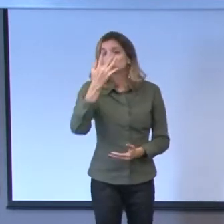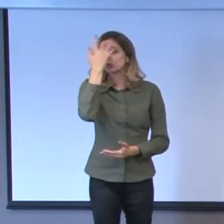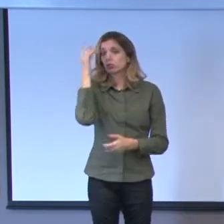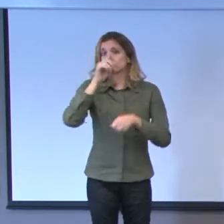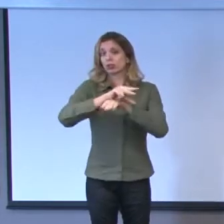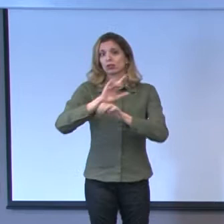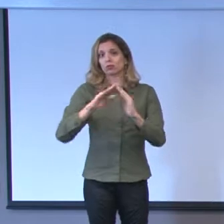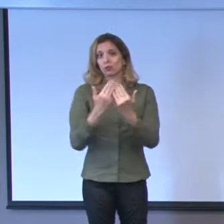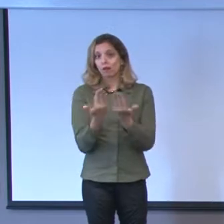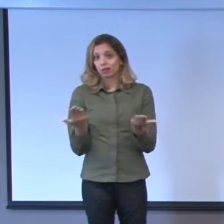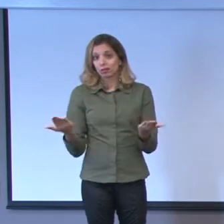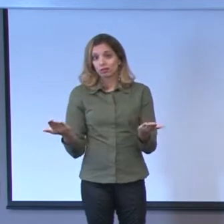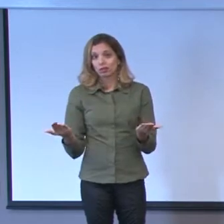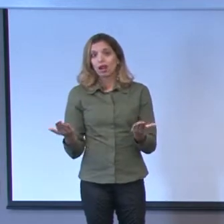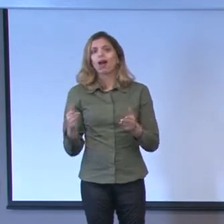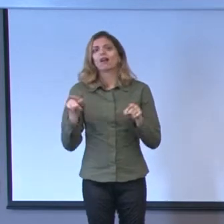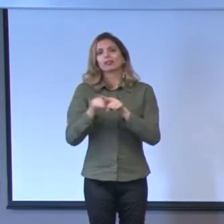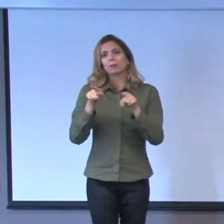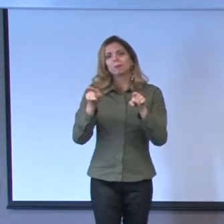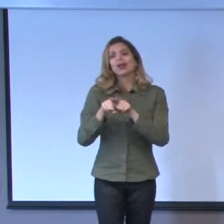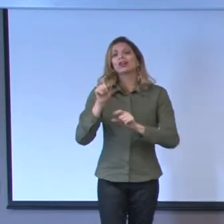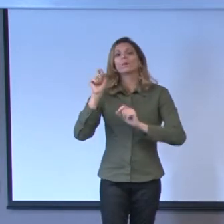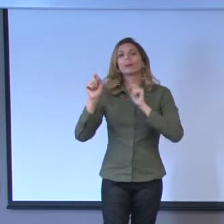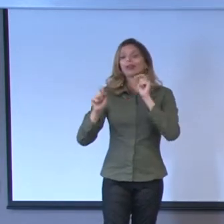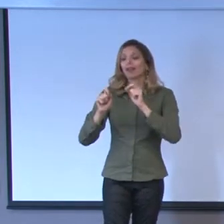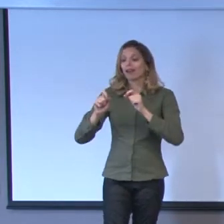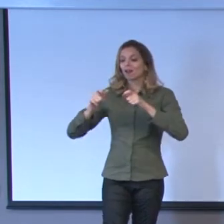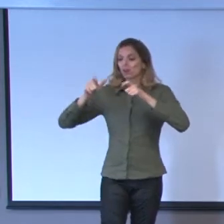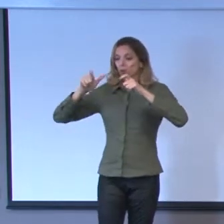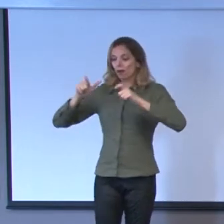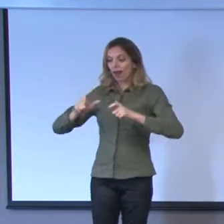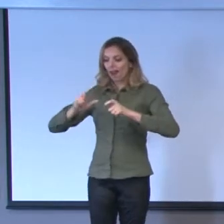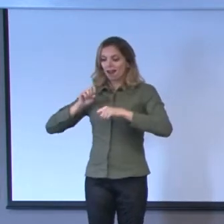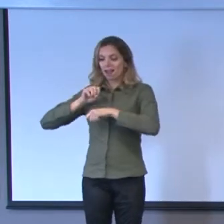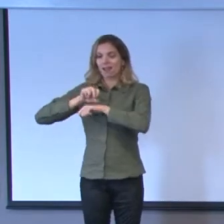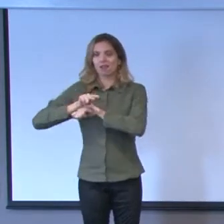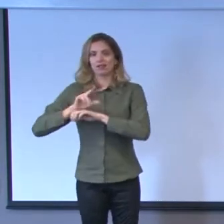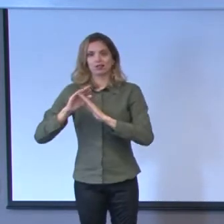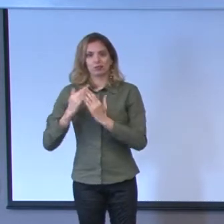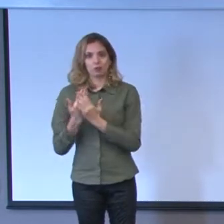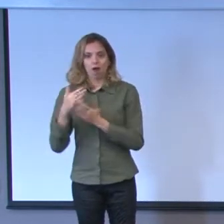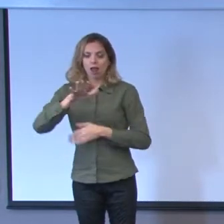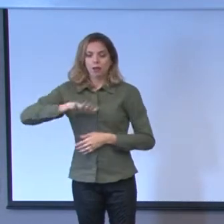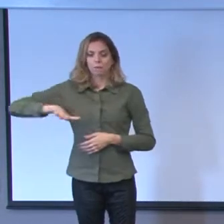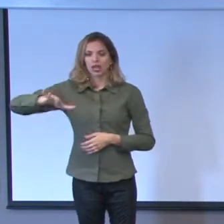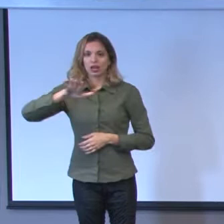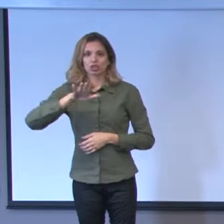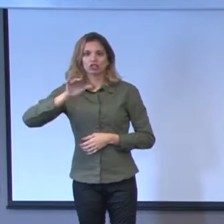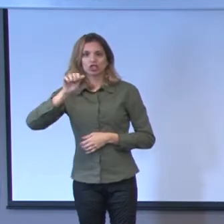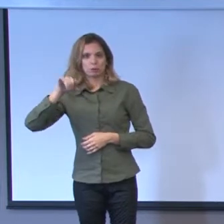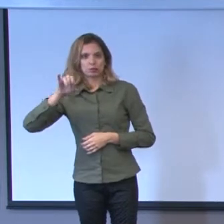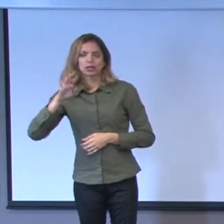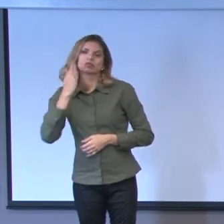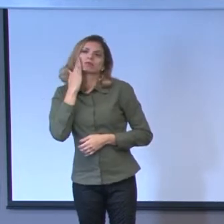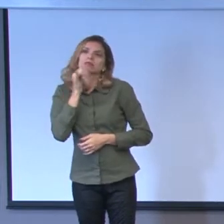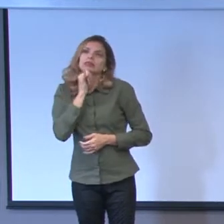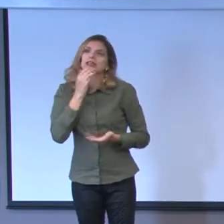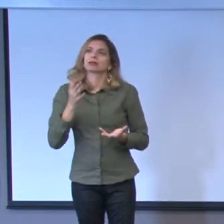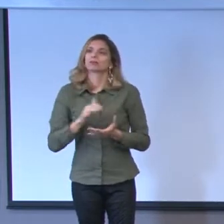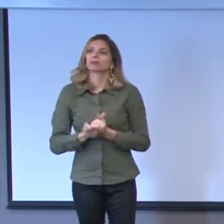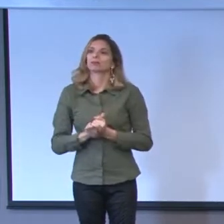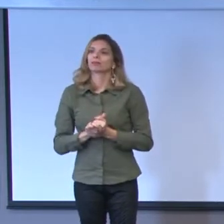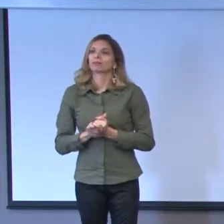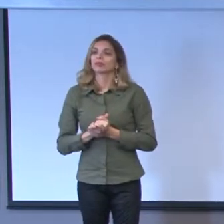mais interessante é o ambiente em que eles estão matriculados. Antes, a maioria, cerca de 60%, estava em